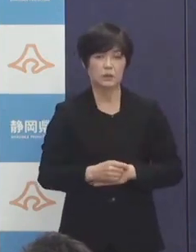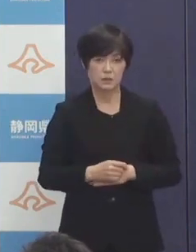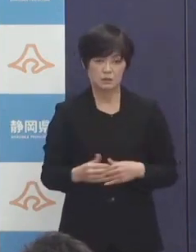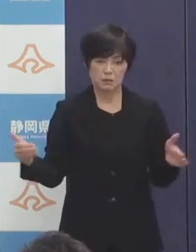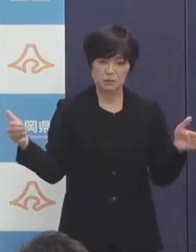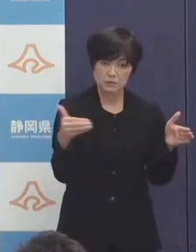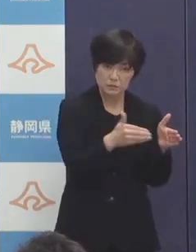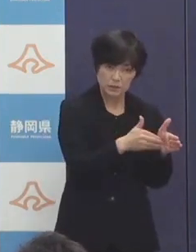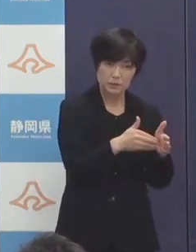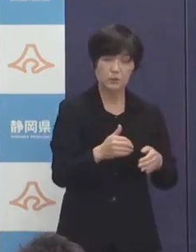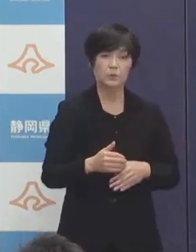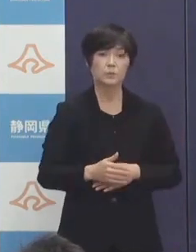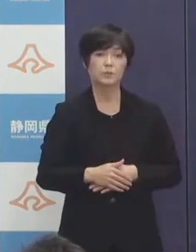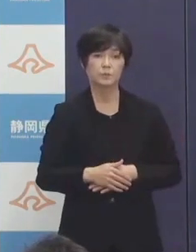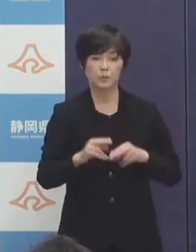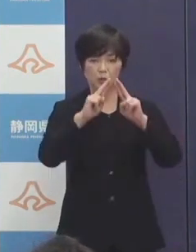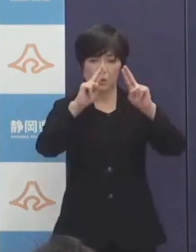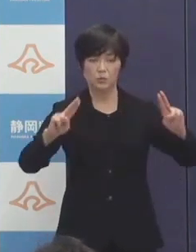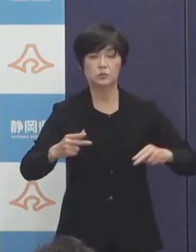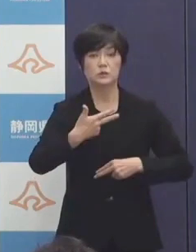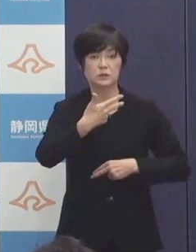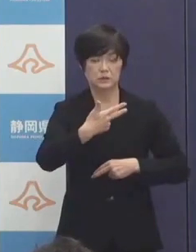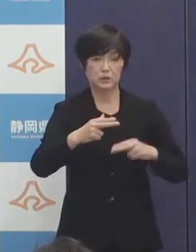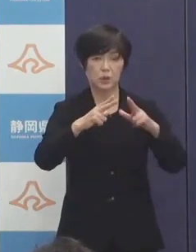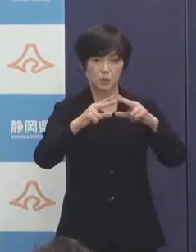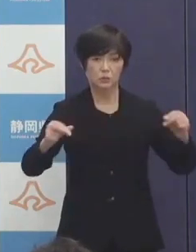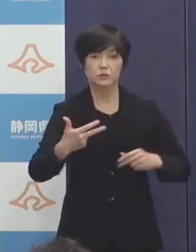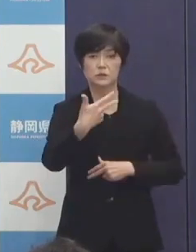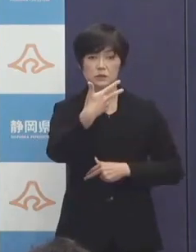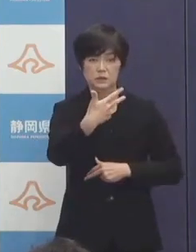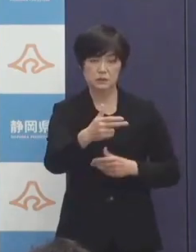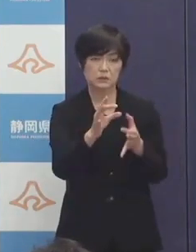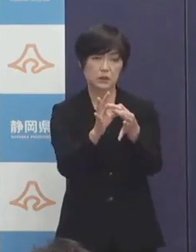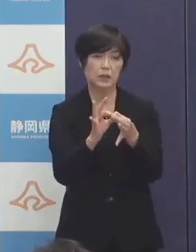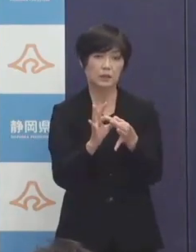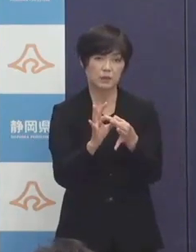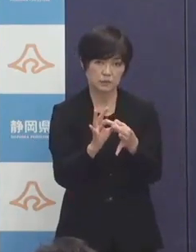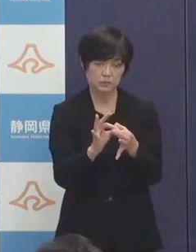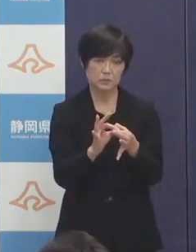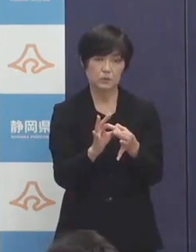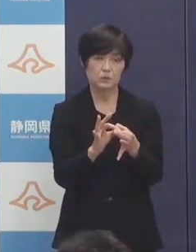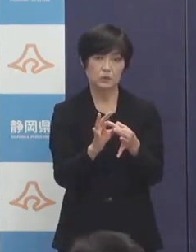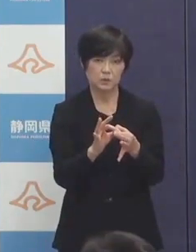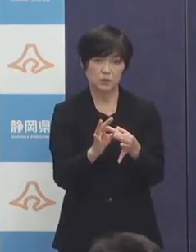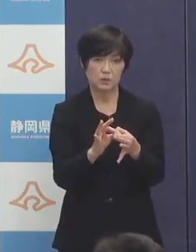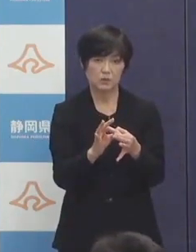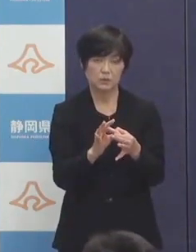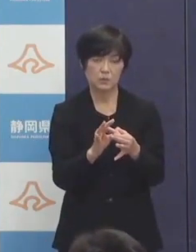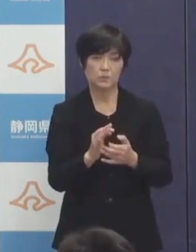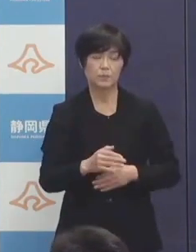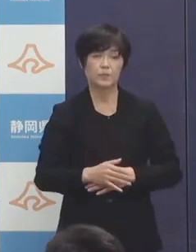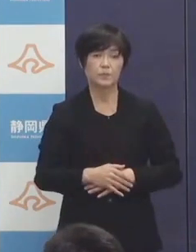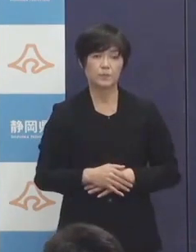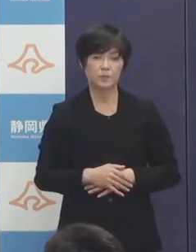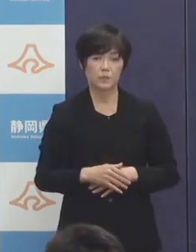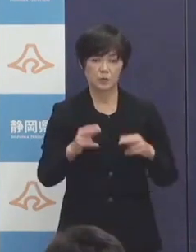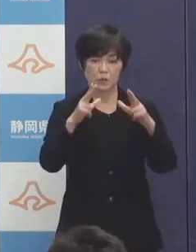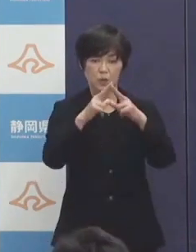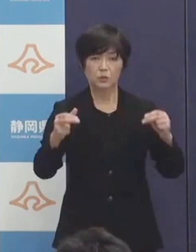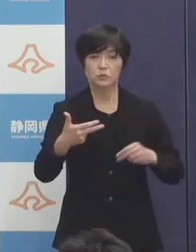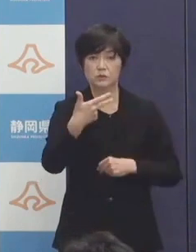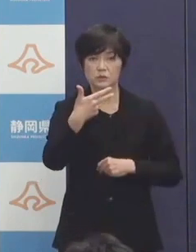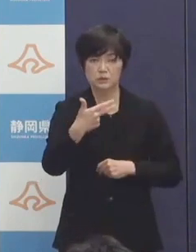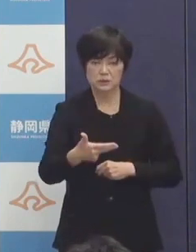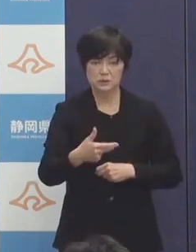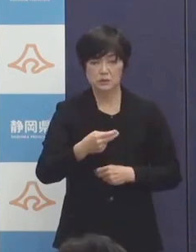最後に、富士市に関わる、ことでございます。富士市におきまし